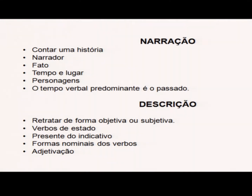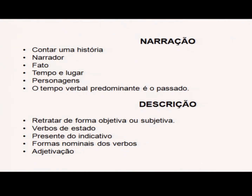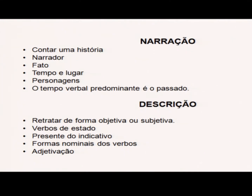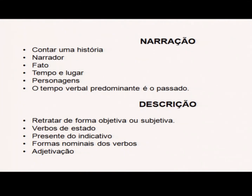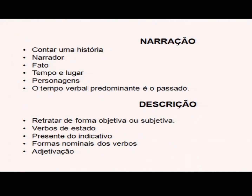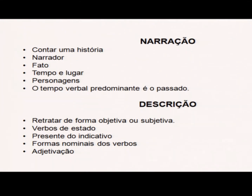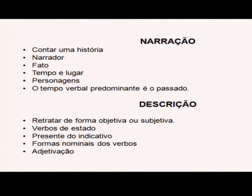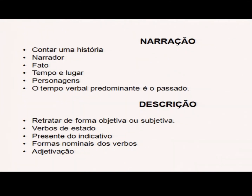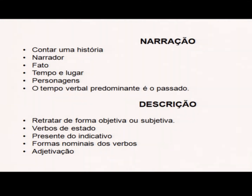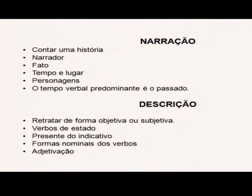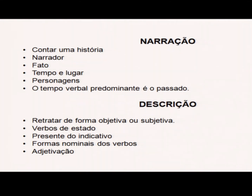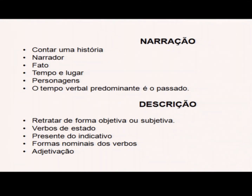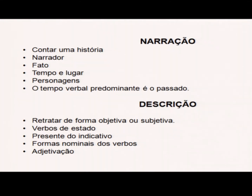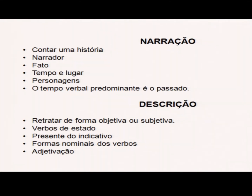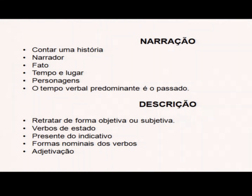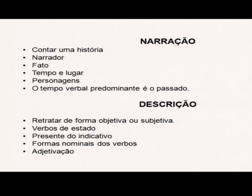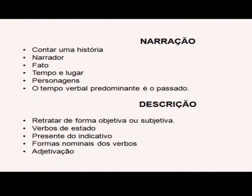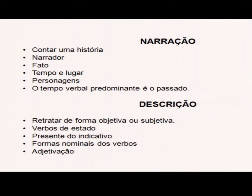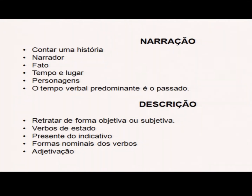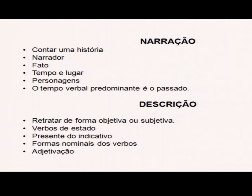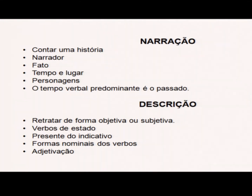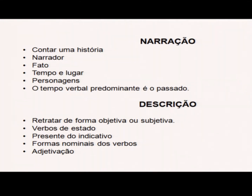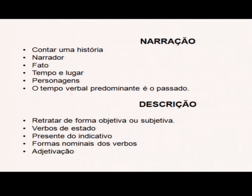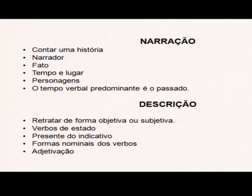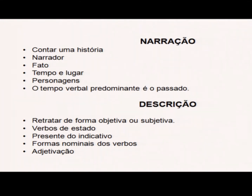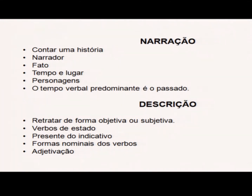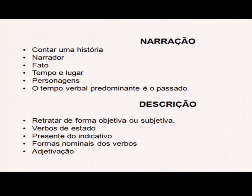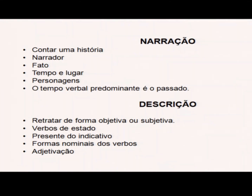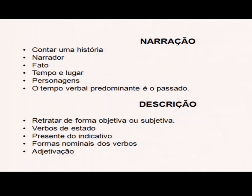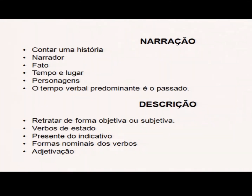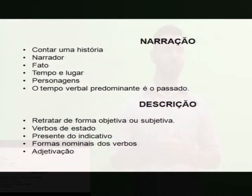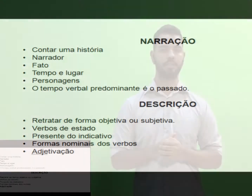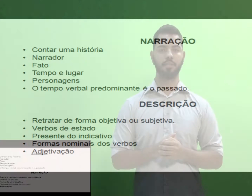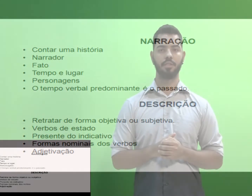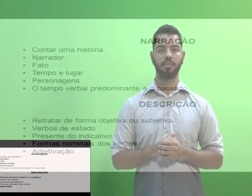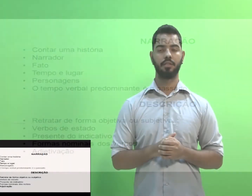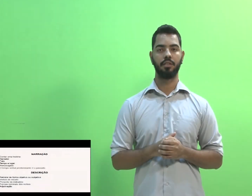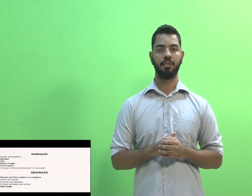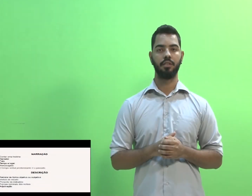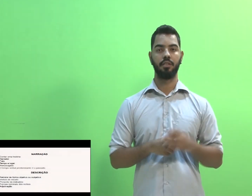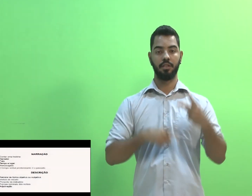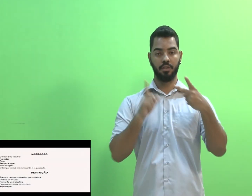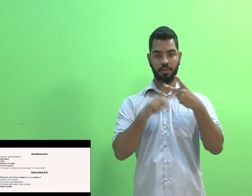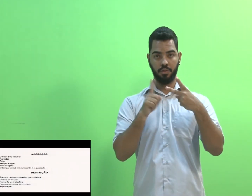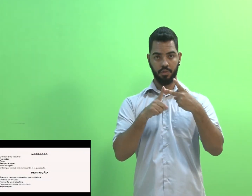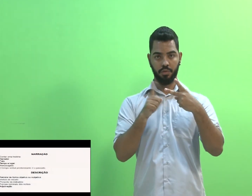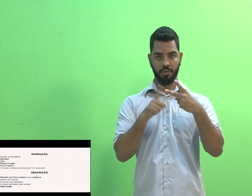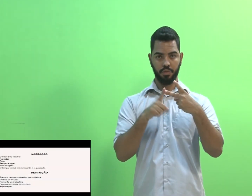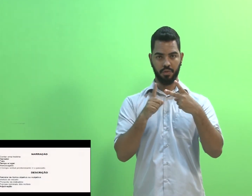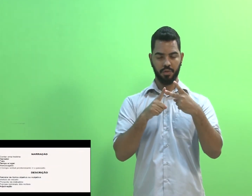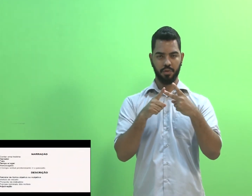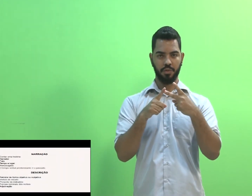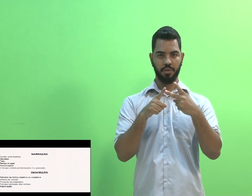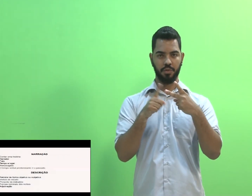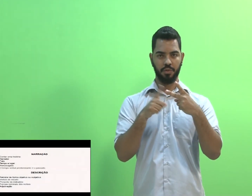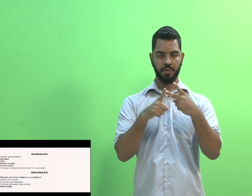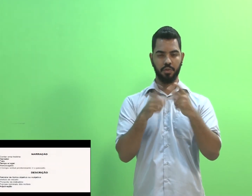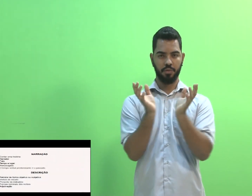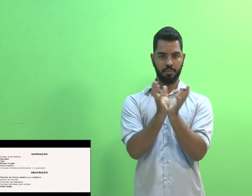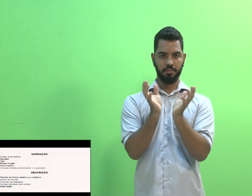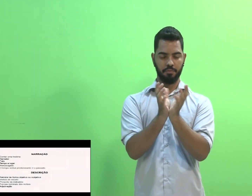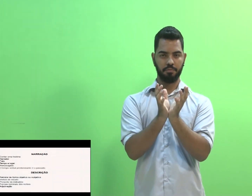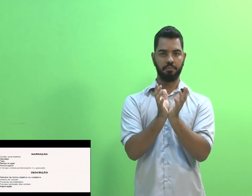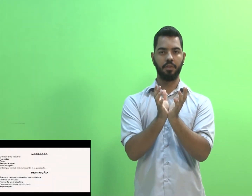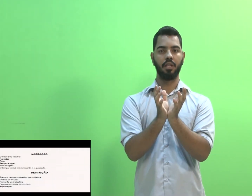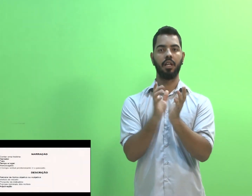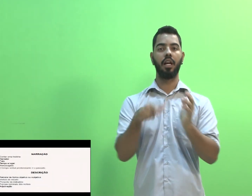passado. A segunda tipologia textual com a qual trabalharemos é a descrição. Na descrição, nós temos o ato